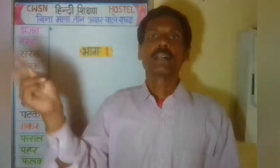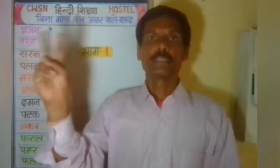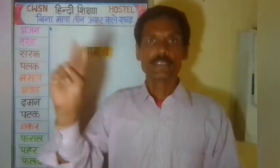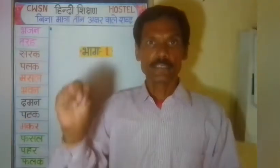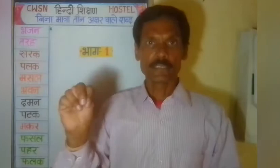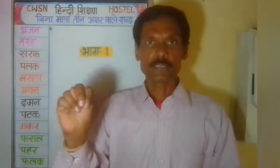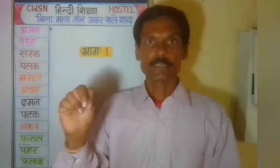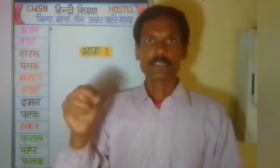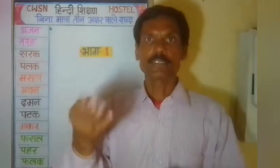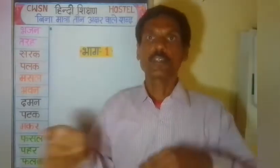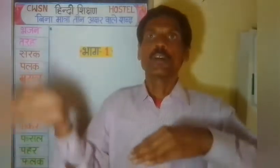भवन,